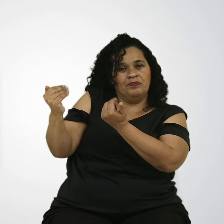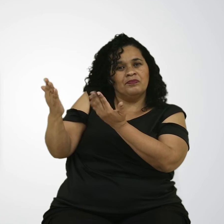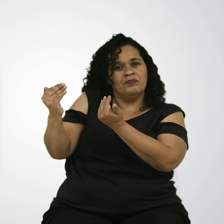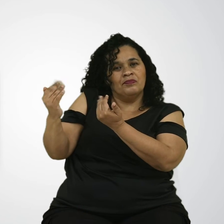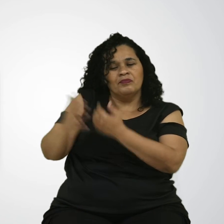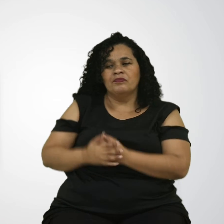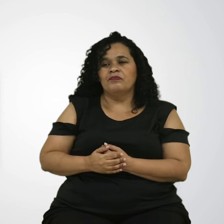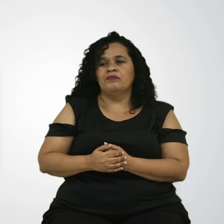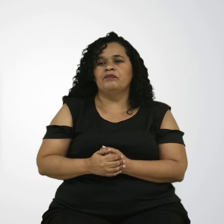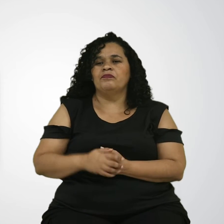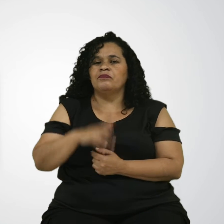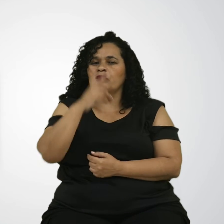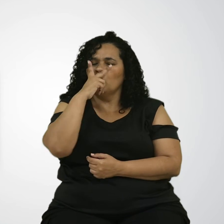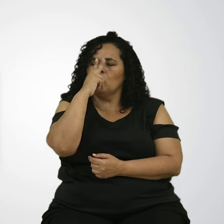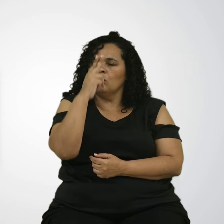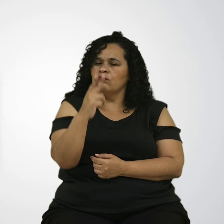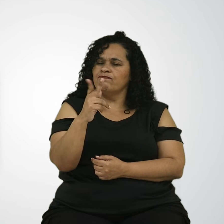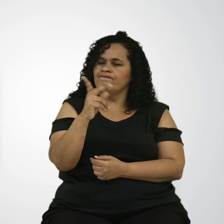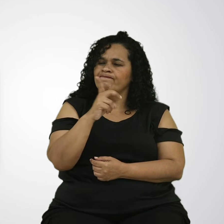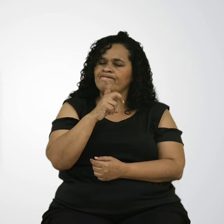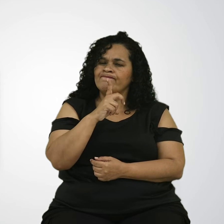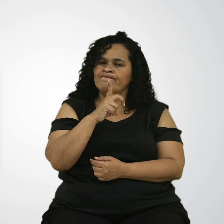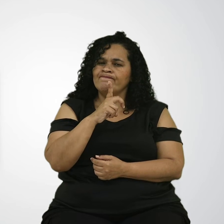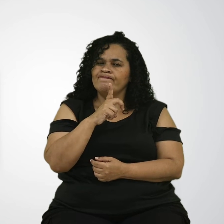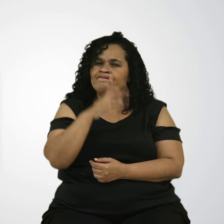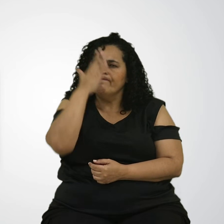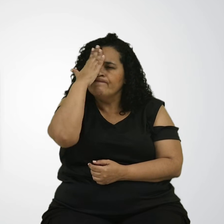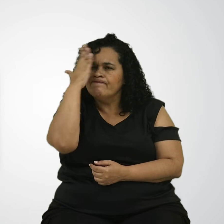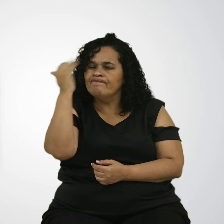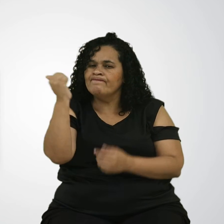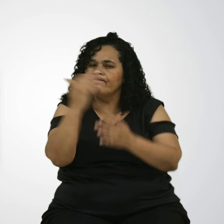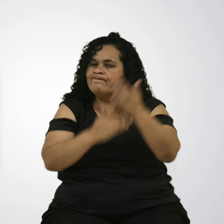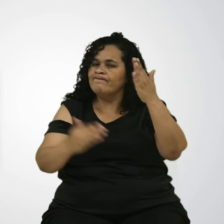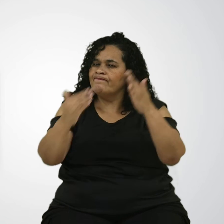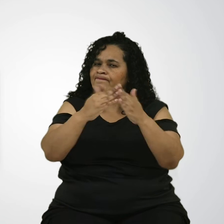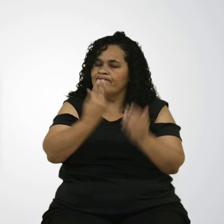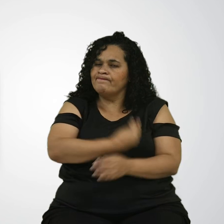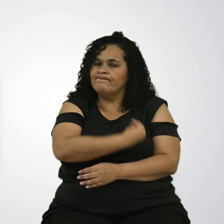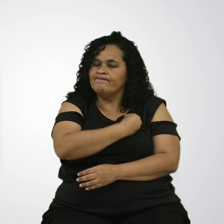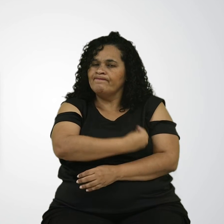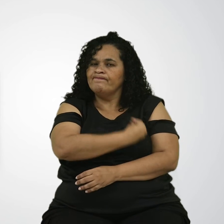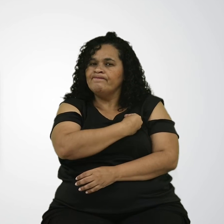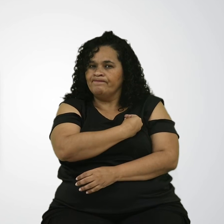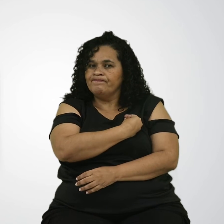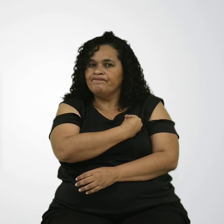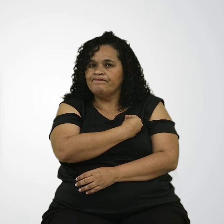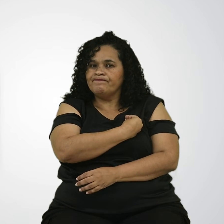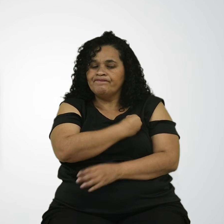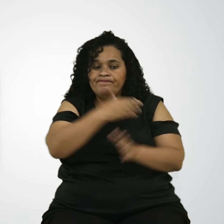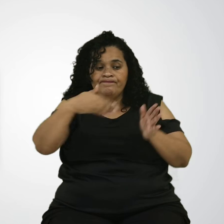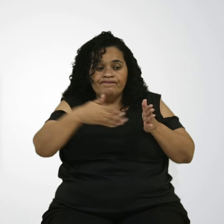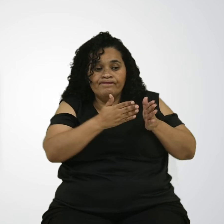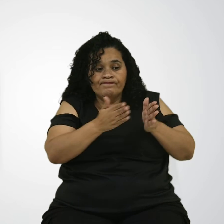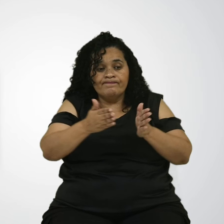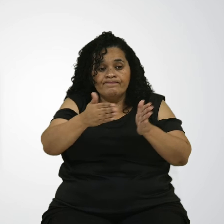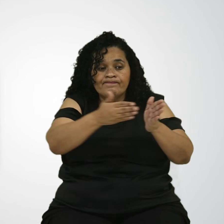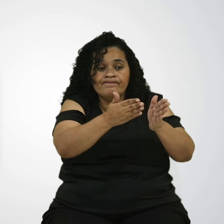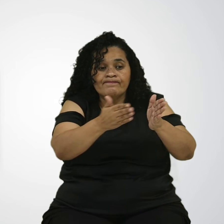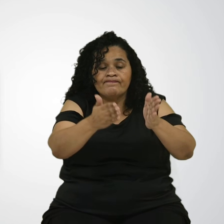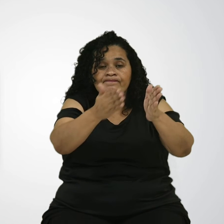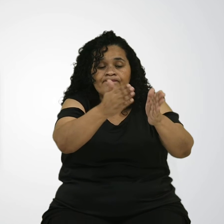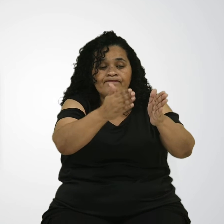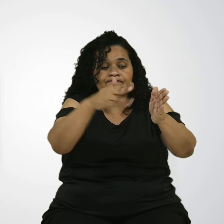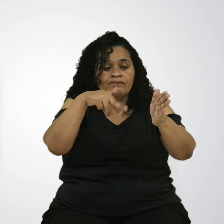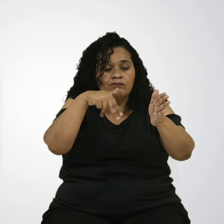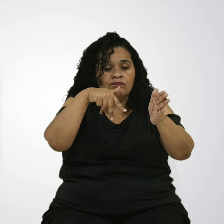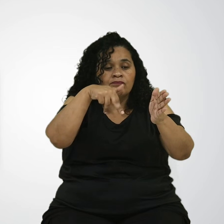quando eu achava que eu estava sabendo alguma coisa na vida, ele sempre dizia assim: o caminho onde você está pensando em andar,